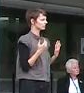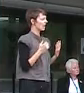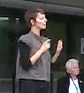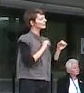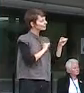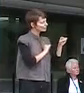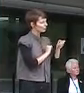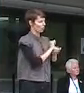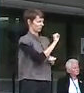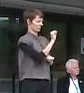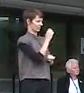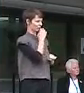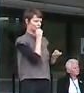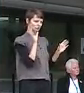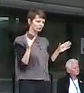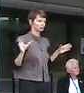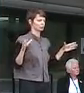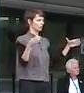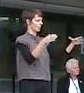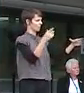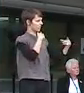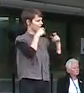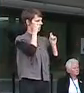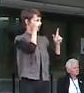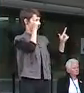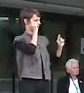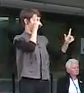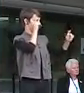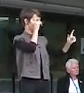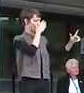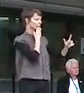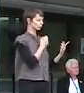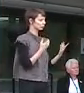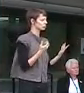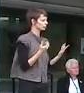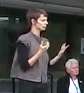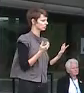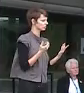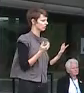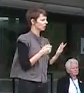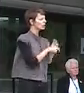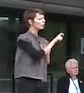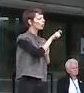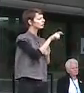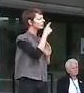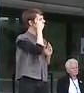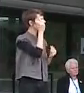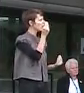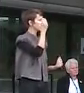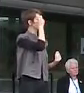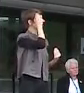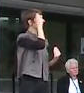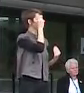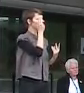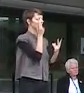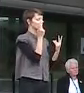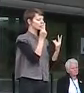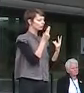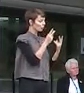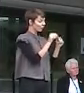dennoch gemeinsam wachsam sein, dass sich im Denken der Menschen nie wieder